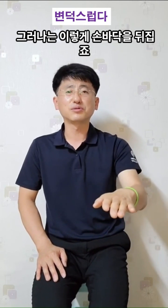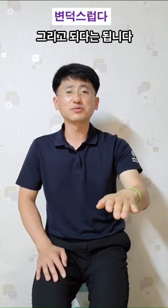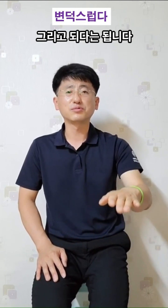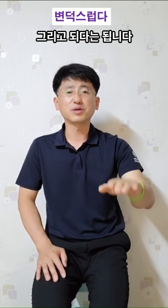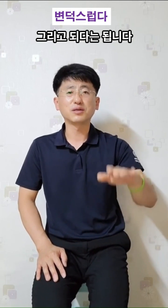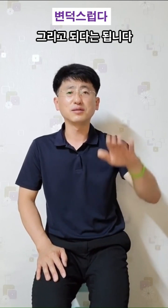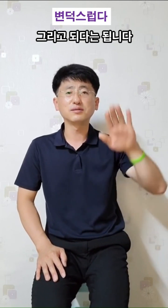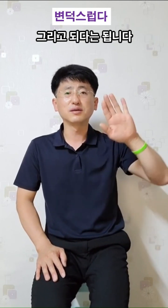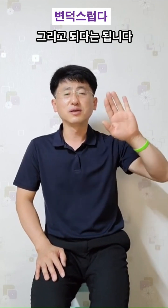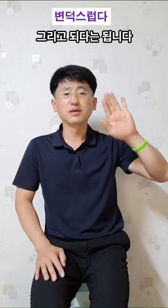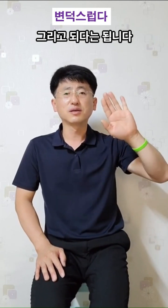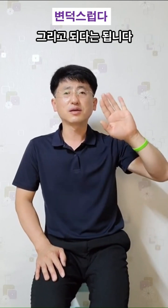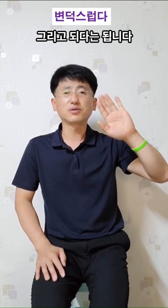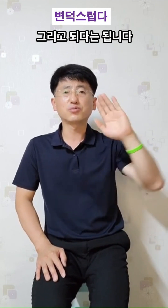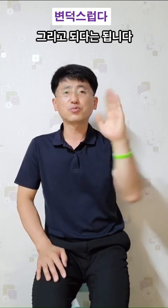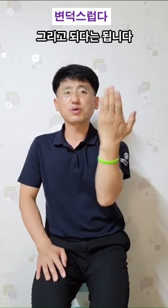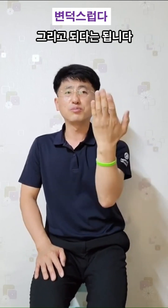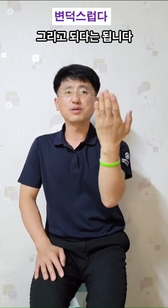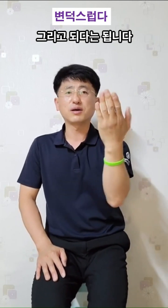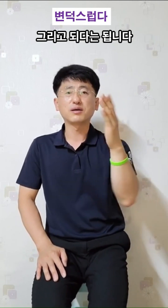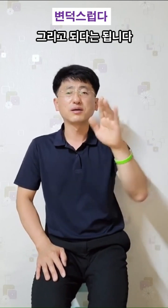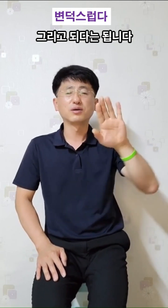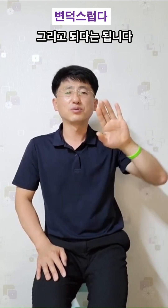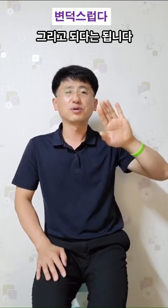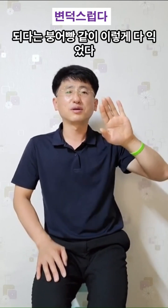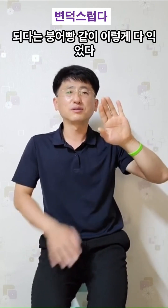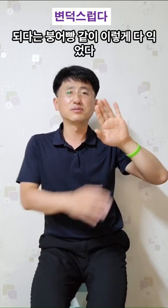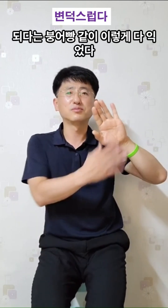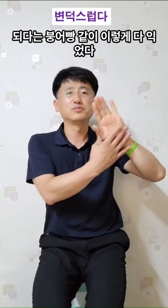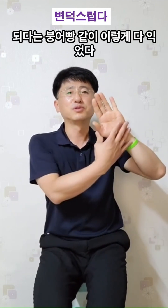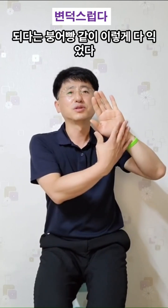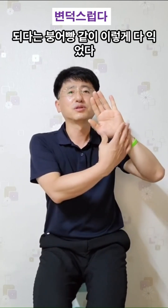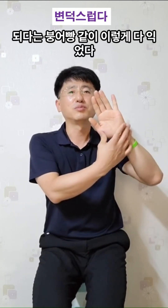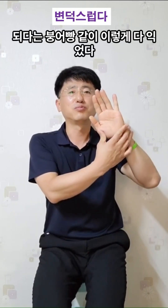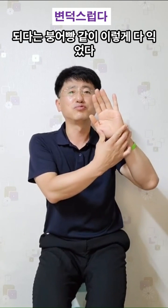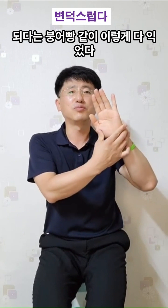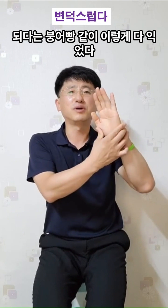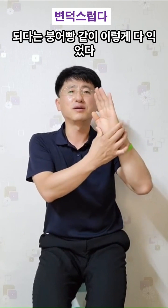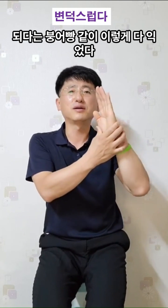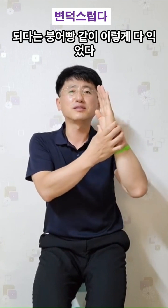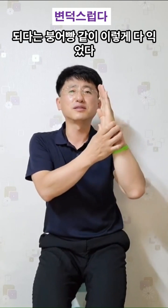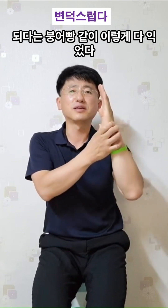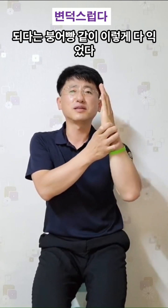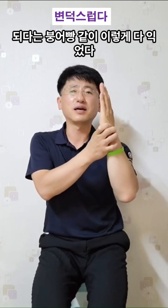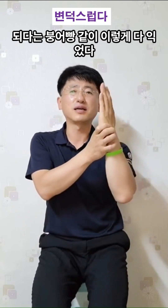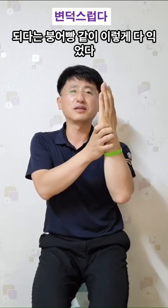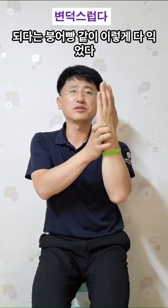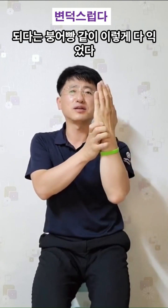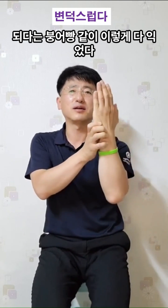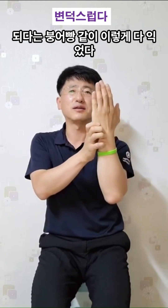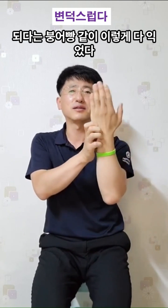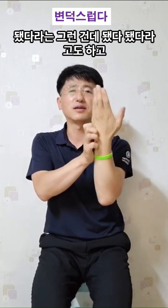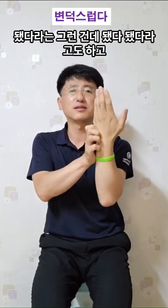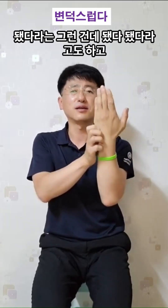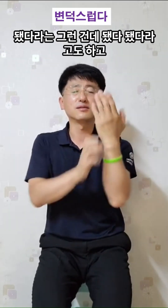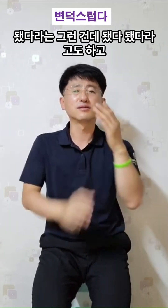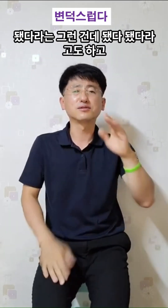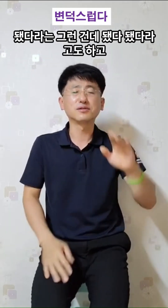그리고 되다는 됩니다. 되다는 붕어빵 같이 이게 다 익었다, 됐다라는 그런 건데,